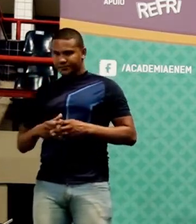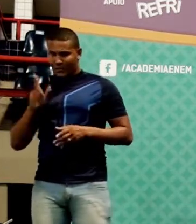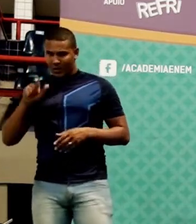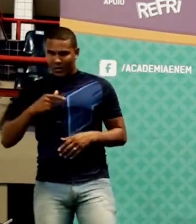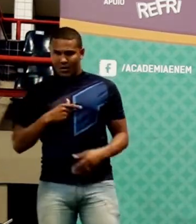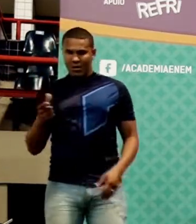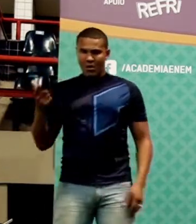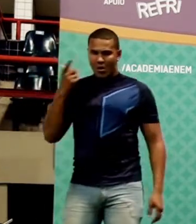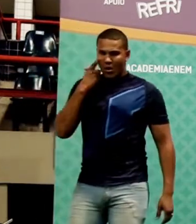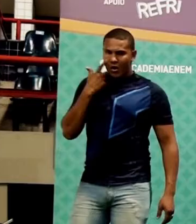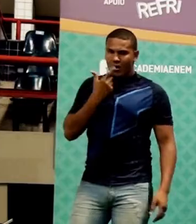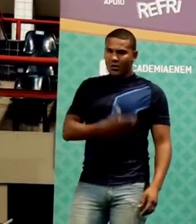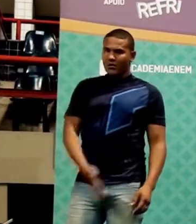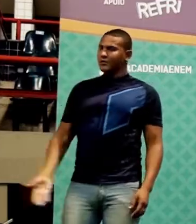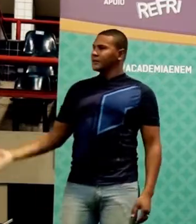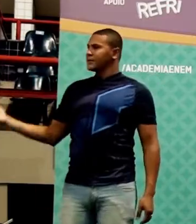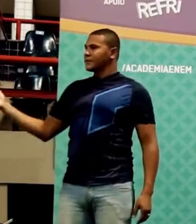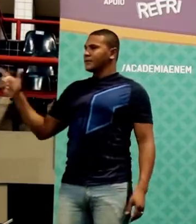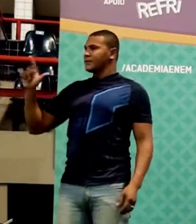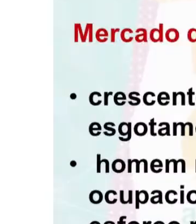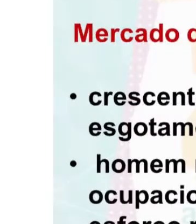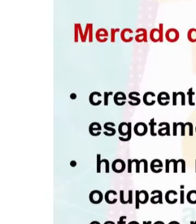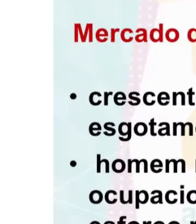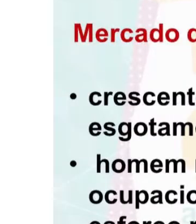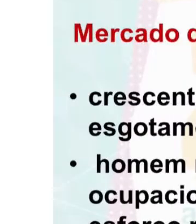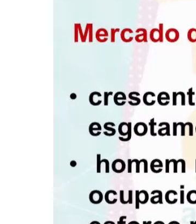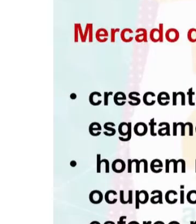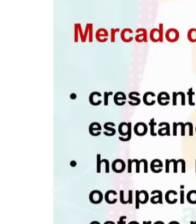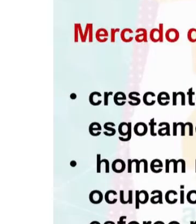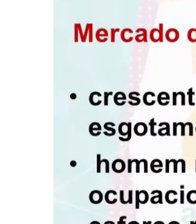embaixo, o nome científico, distúrbio